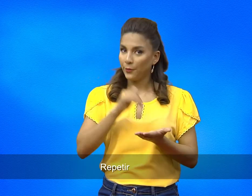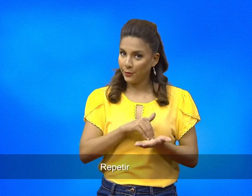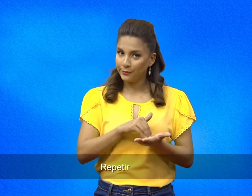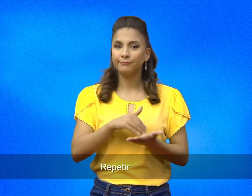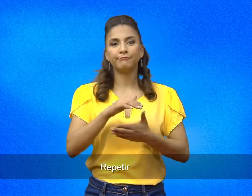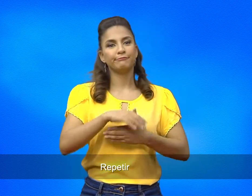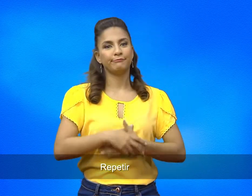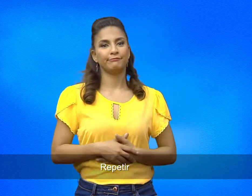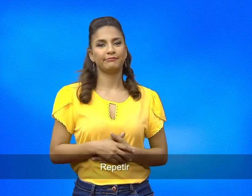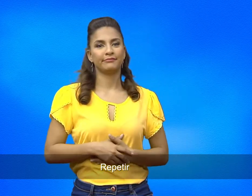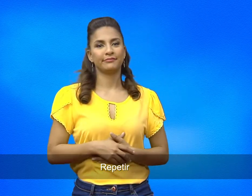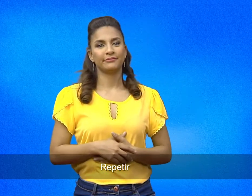repetir